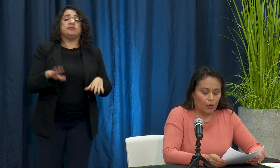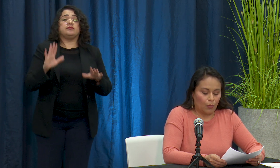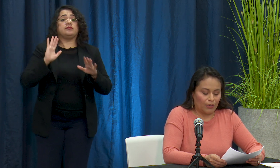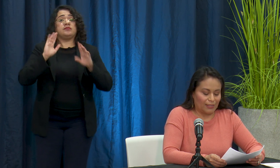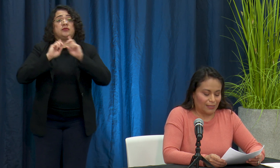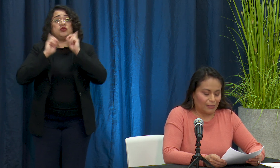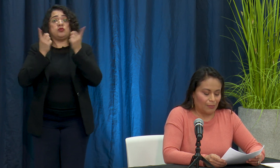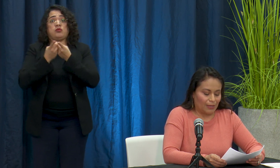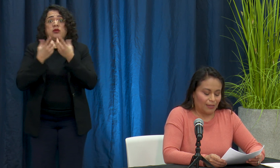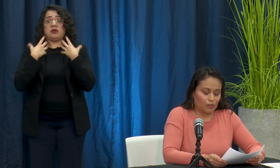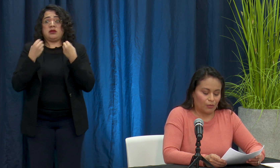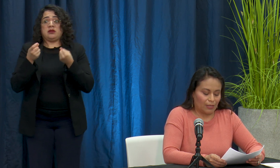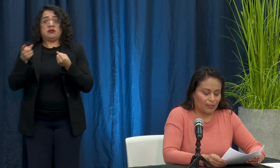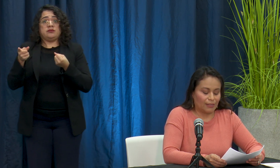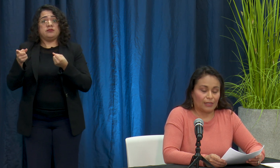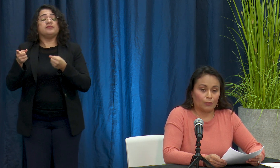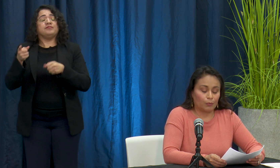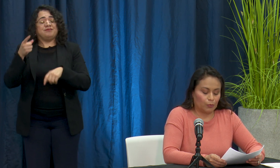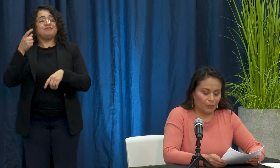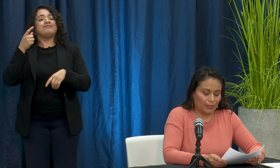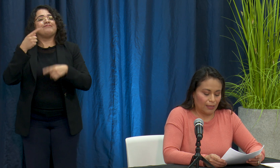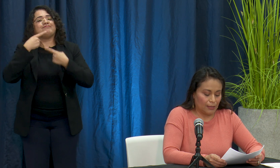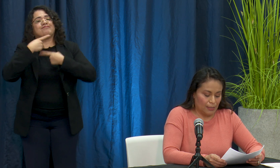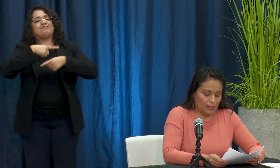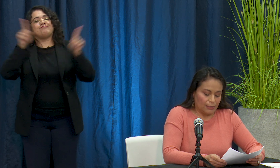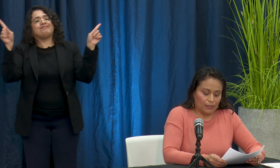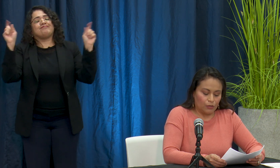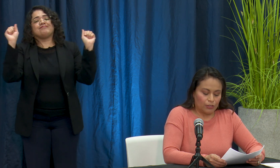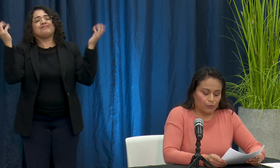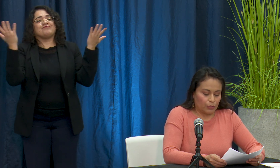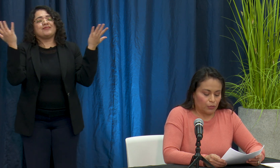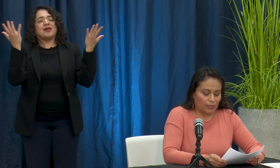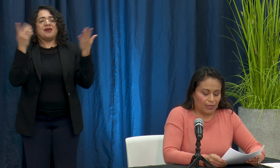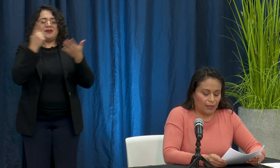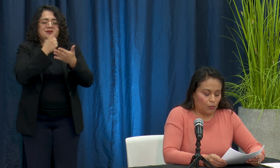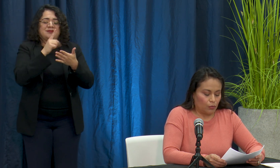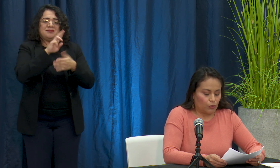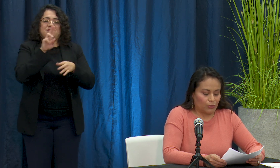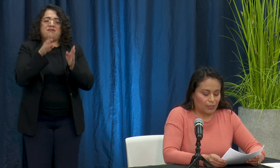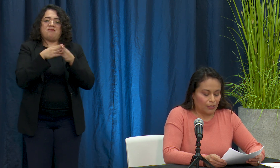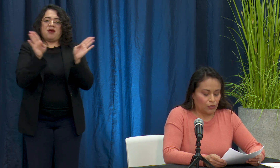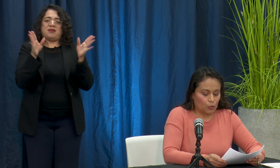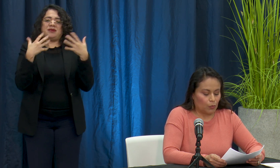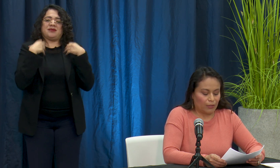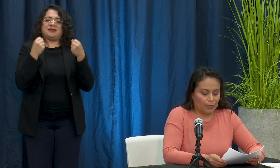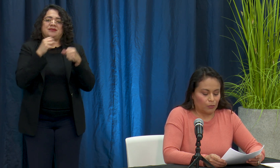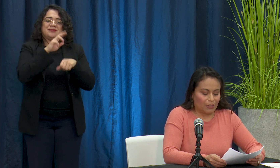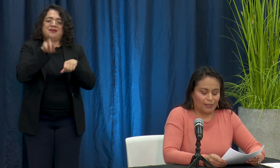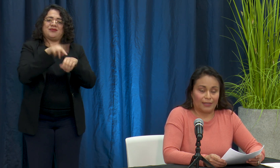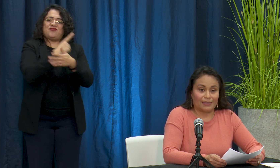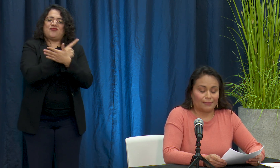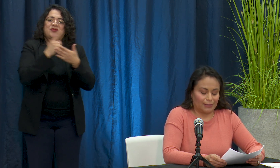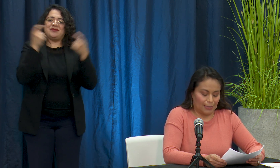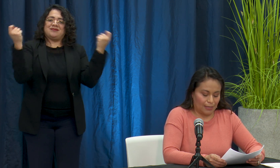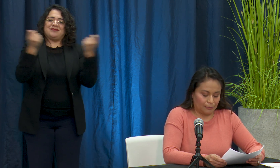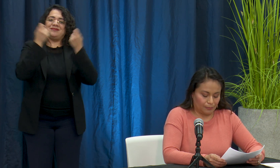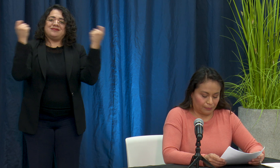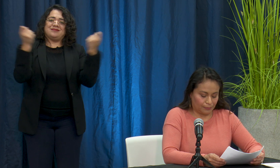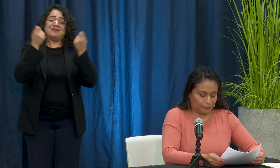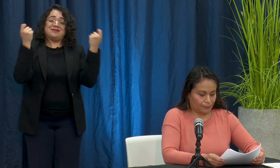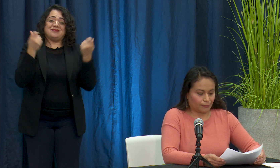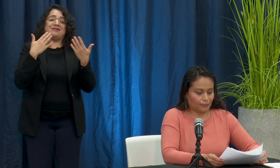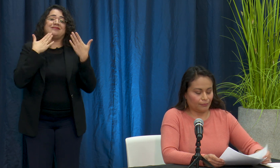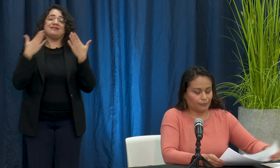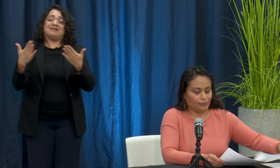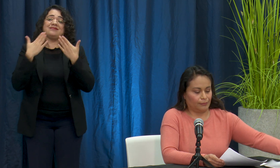Pública hoy en esta Semana Nacional de la Salud Pública. Sin los esfuerzos de cada uno de ustedes, no pudiéramos ganar esta batalla.